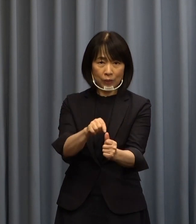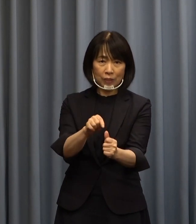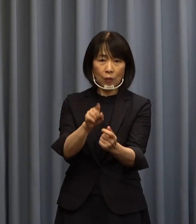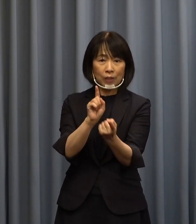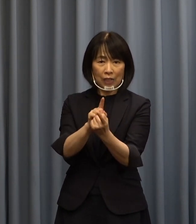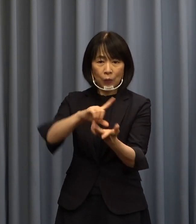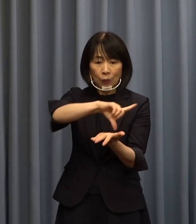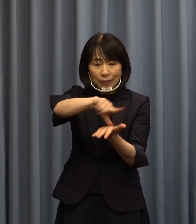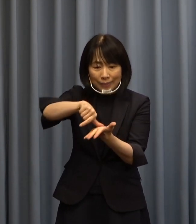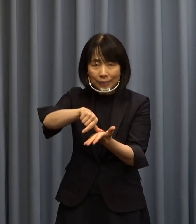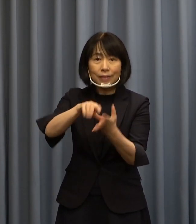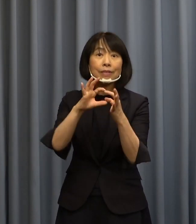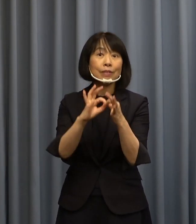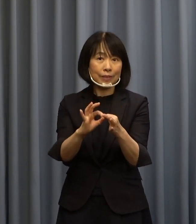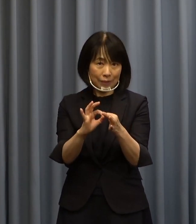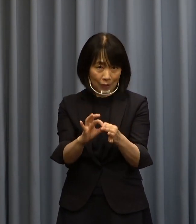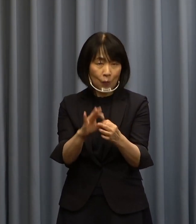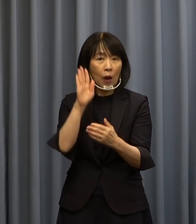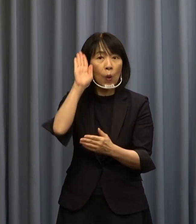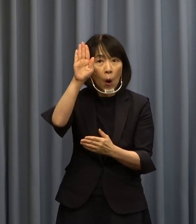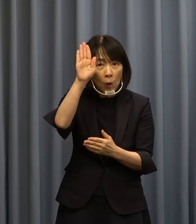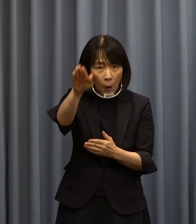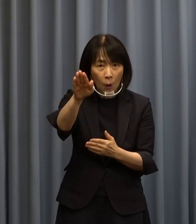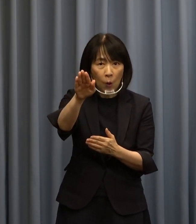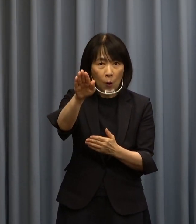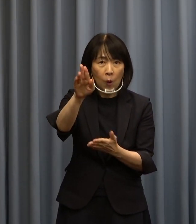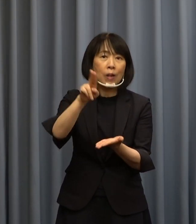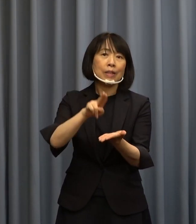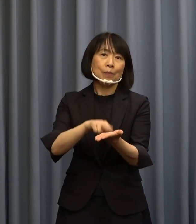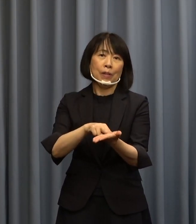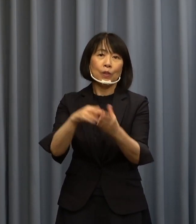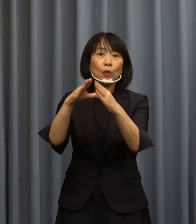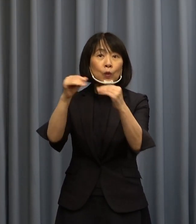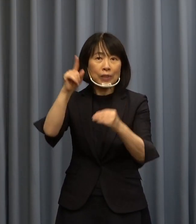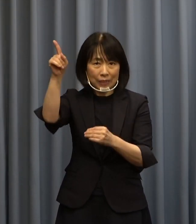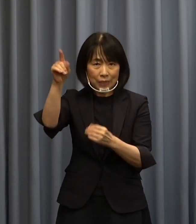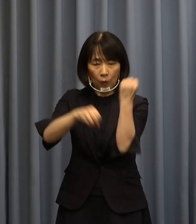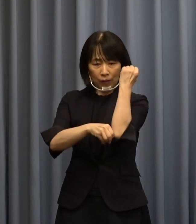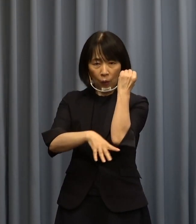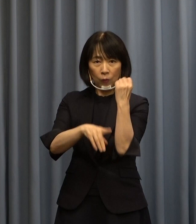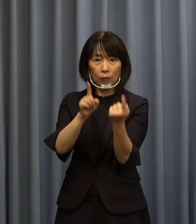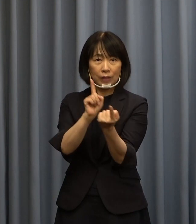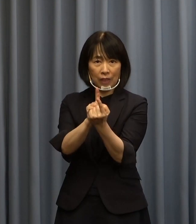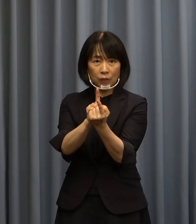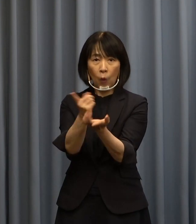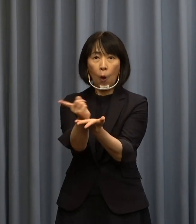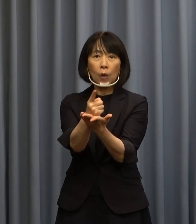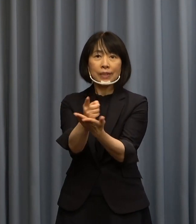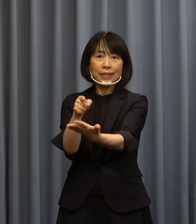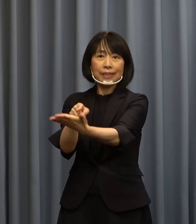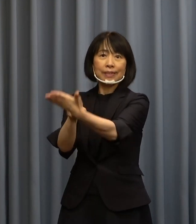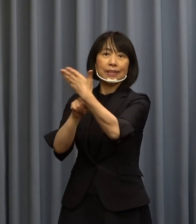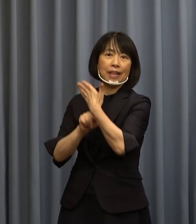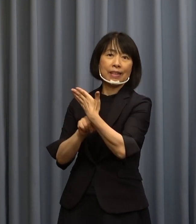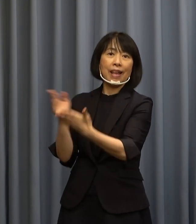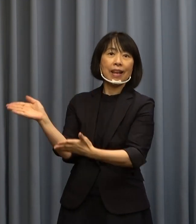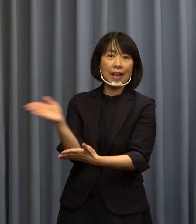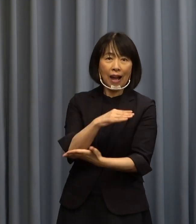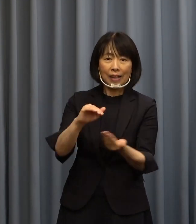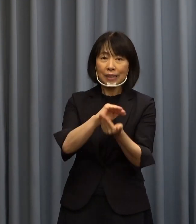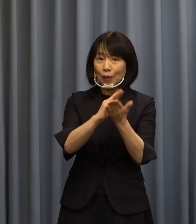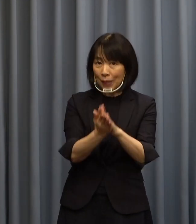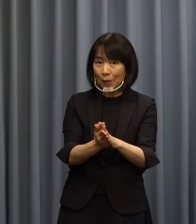については今後ということに、今後その国の基本的対処方針に基づき決定をされ